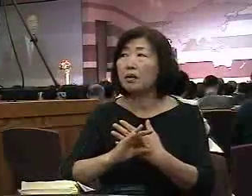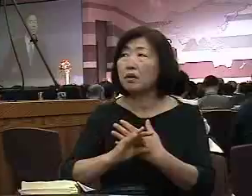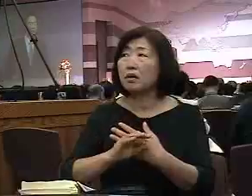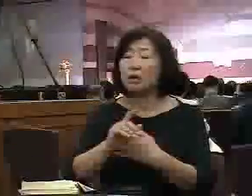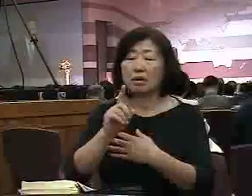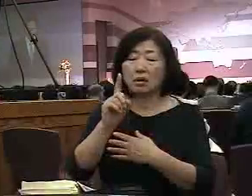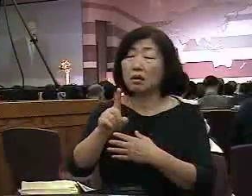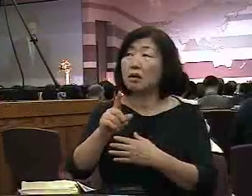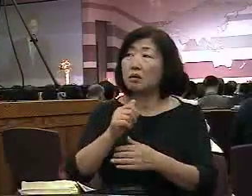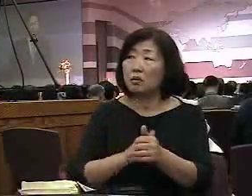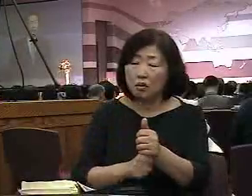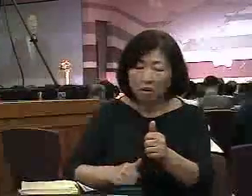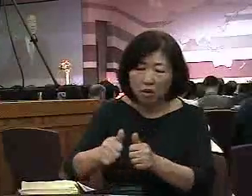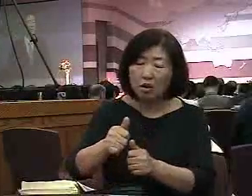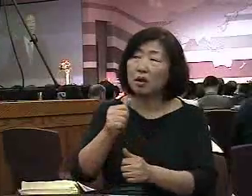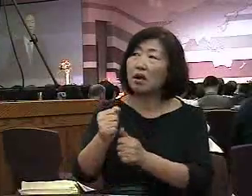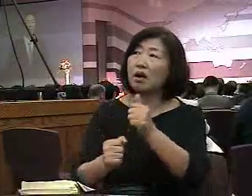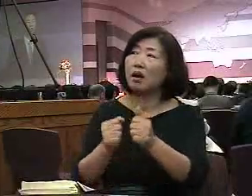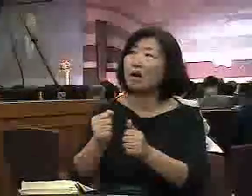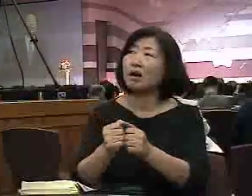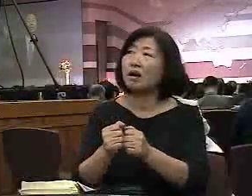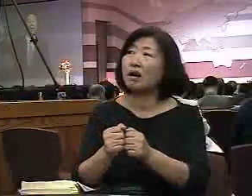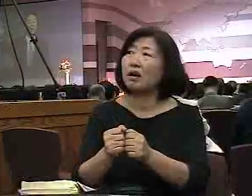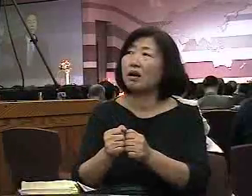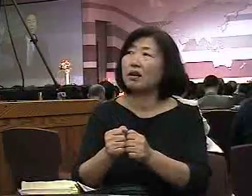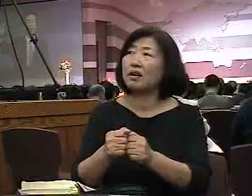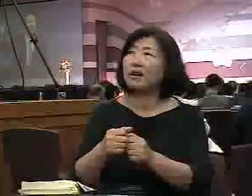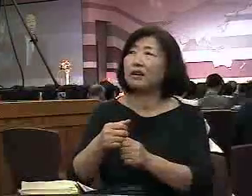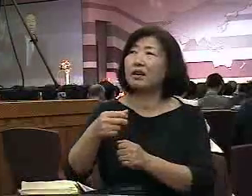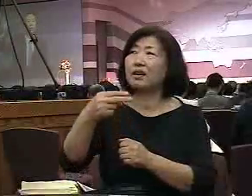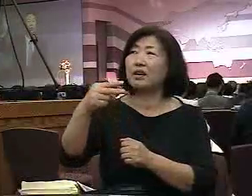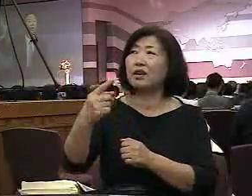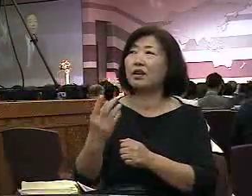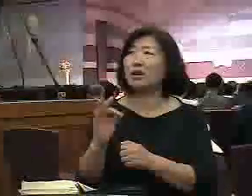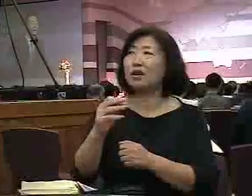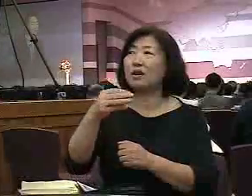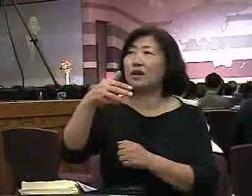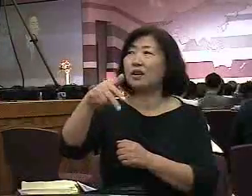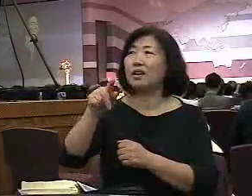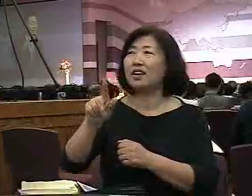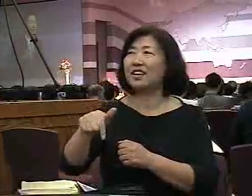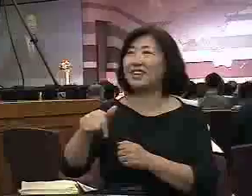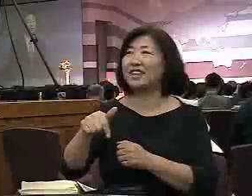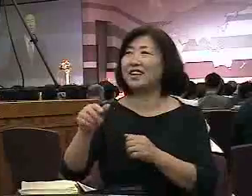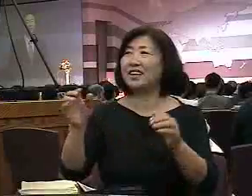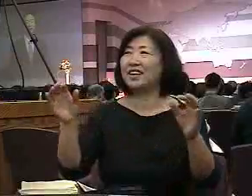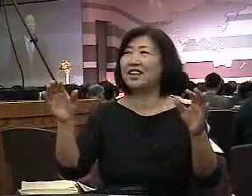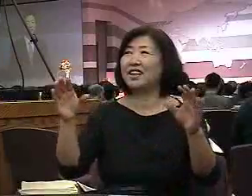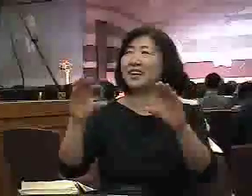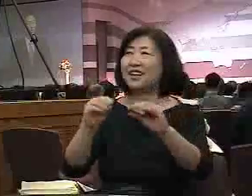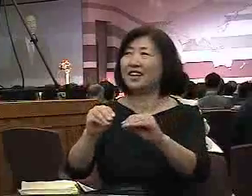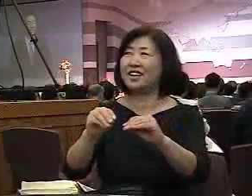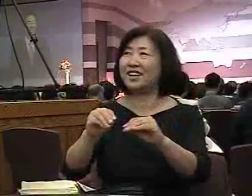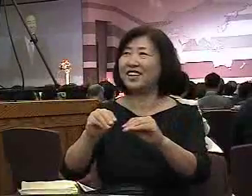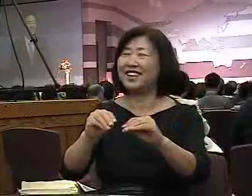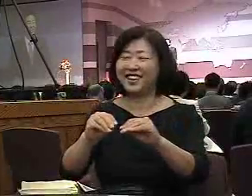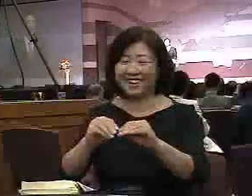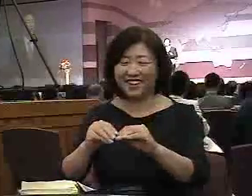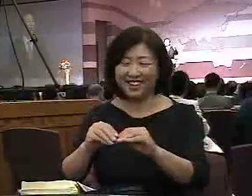다 달려가지. 그럼 하나님 이러시면 되는 거야. 동작 그만! 뒤로 돌아가! 이해가